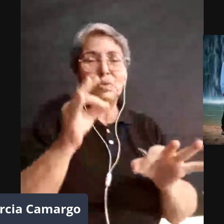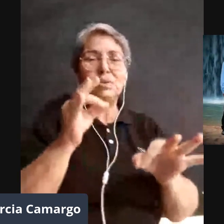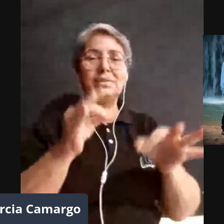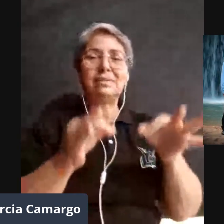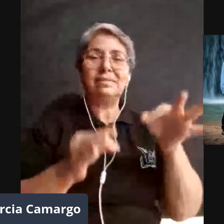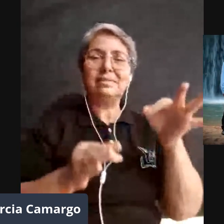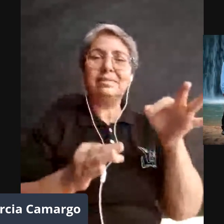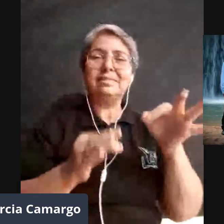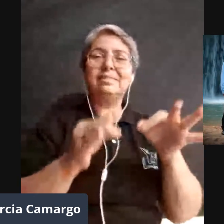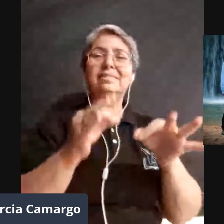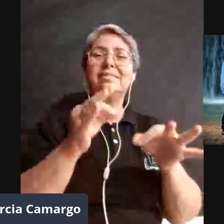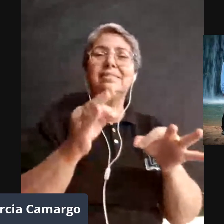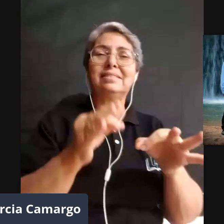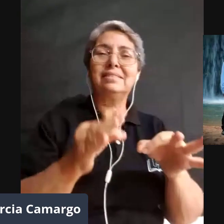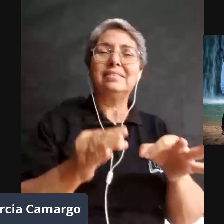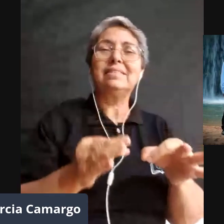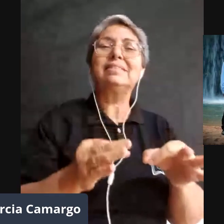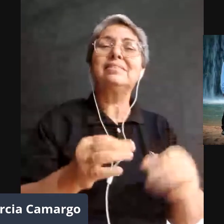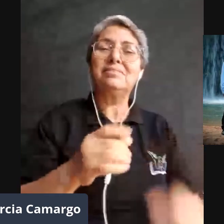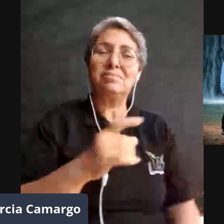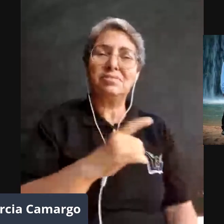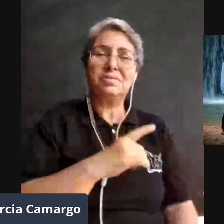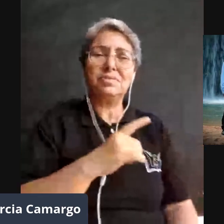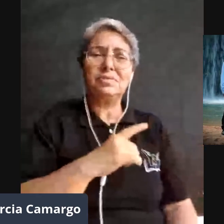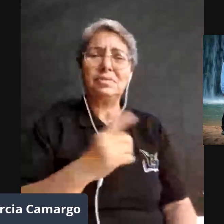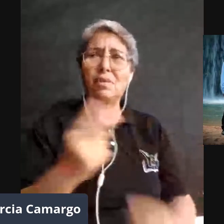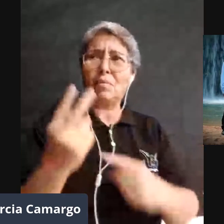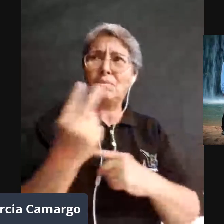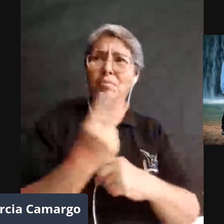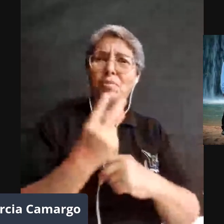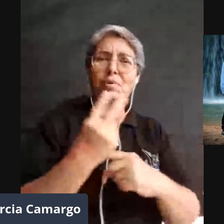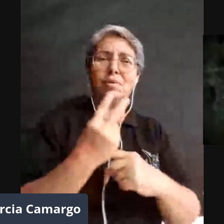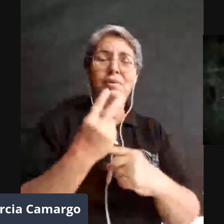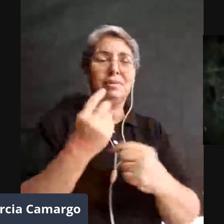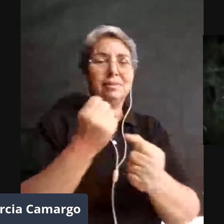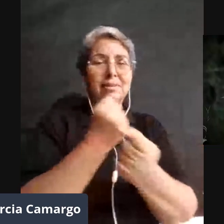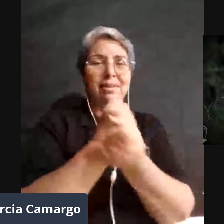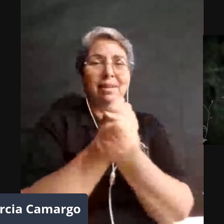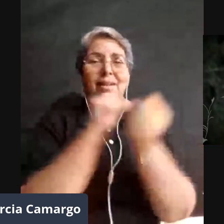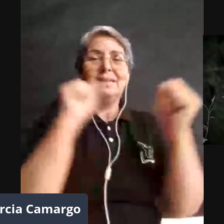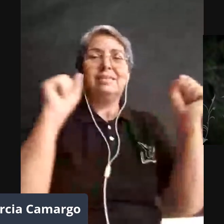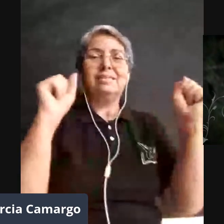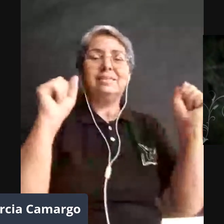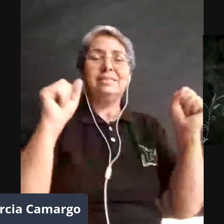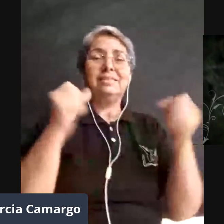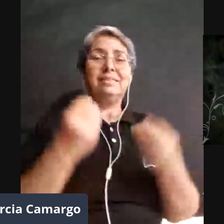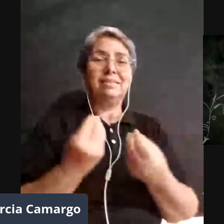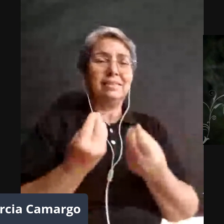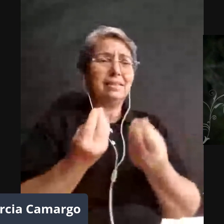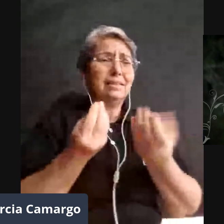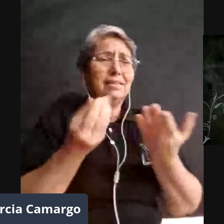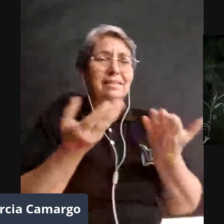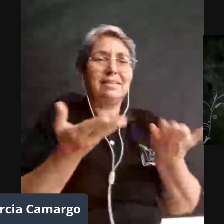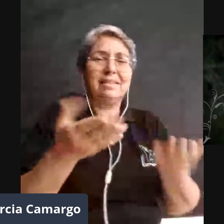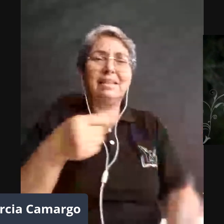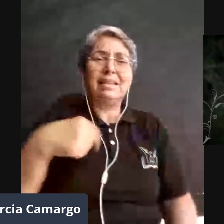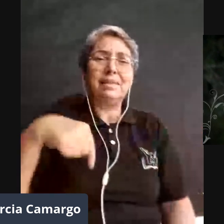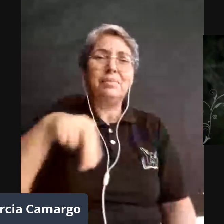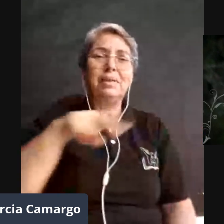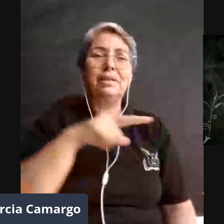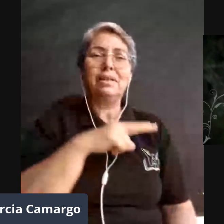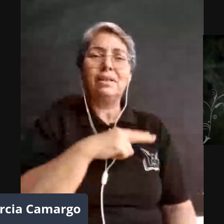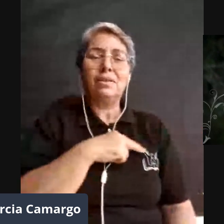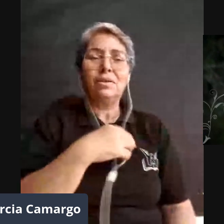eterna que nos livra e nos concede